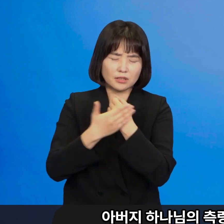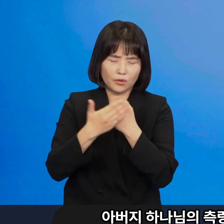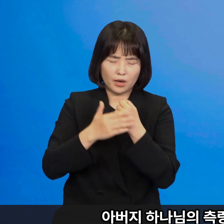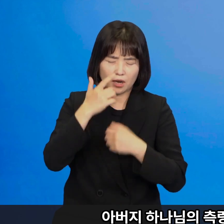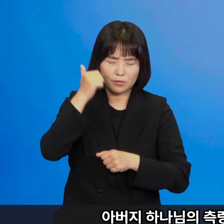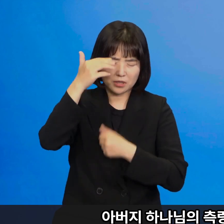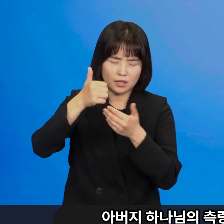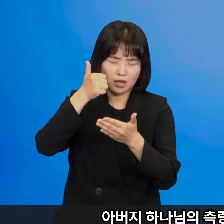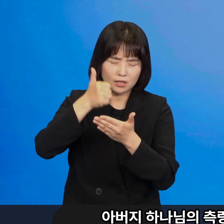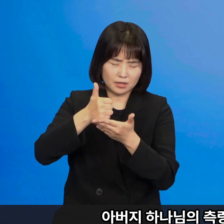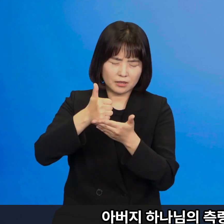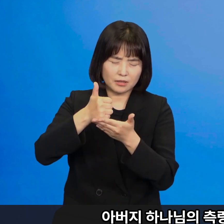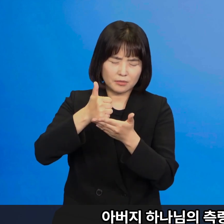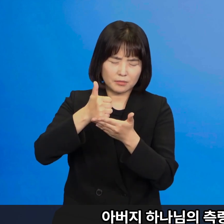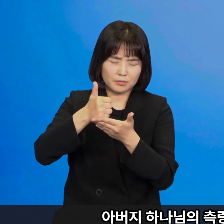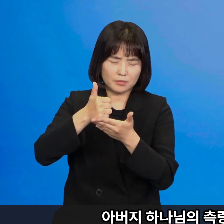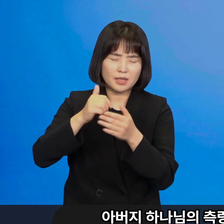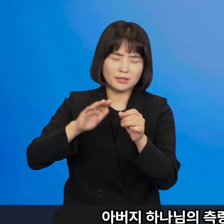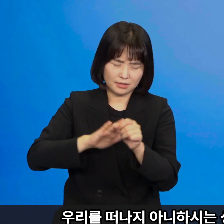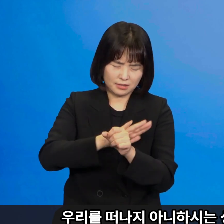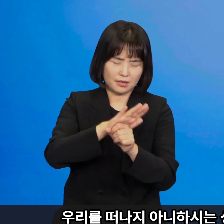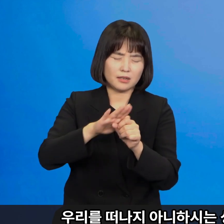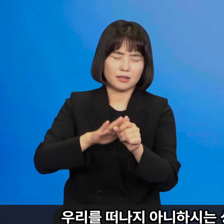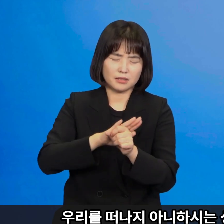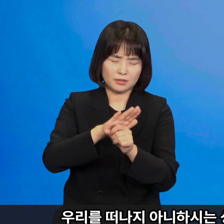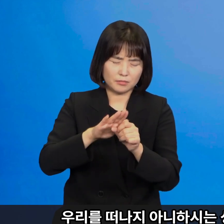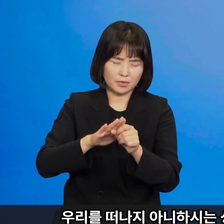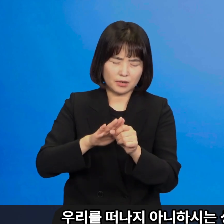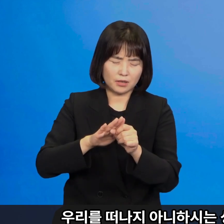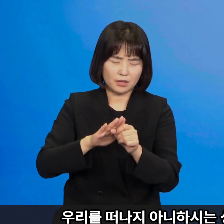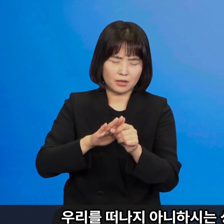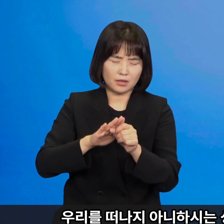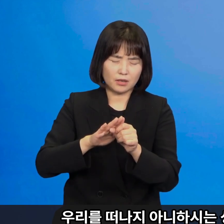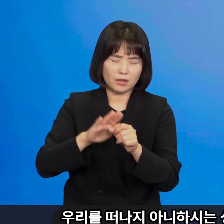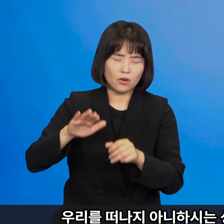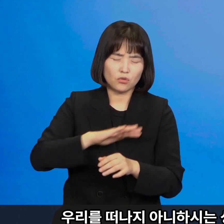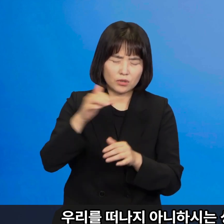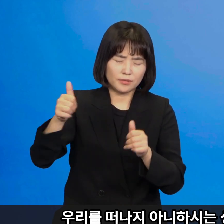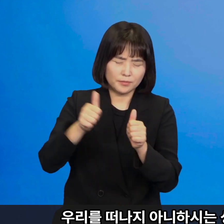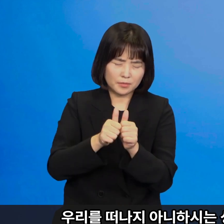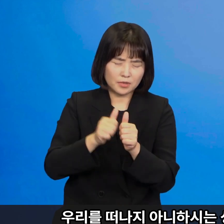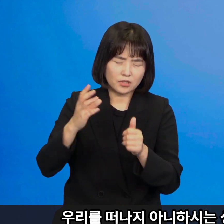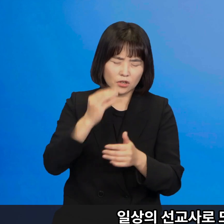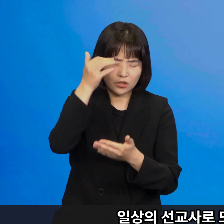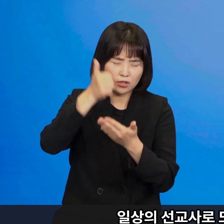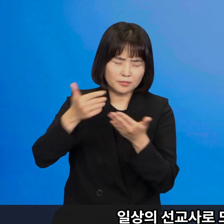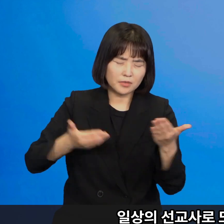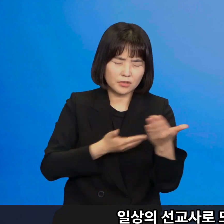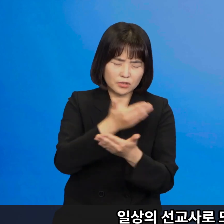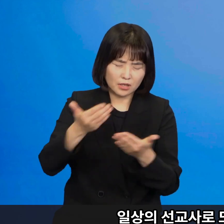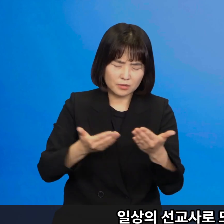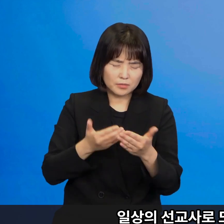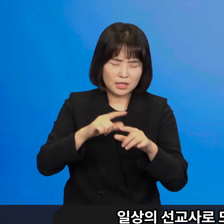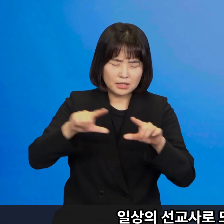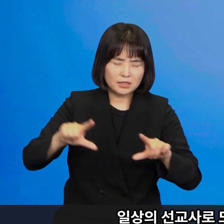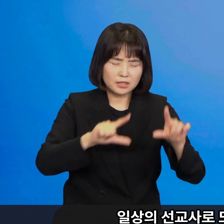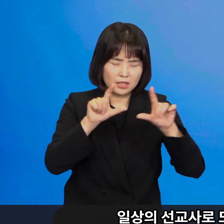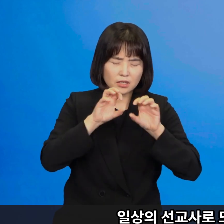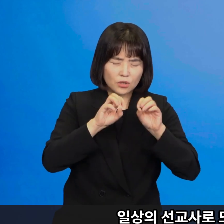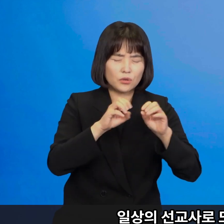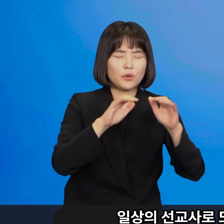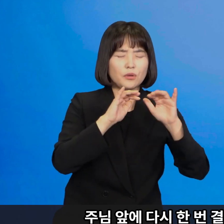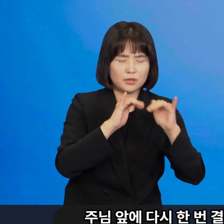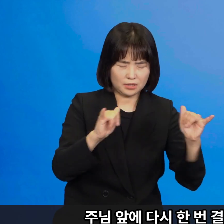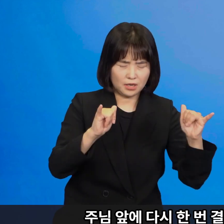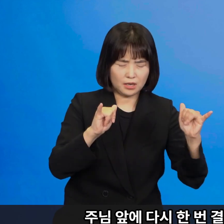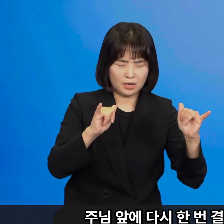하나님의 측량할 수 없는 사랑하심과 우리 떠나지 아니하시는 성령님의 감동 내주하심이 일상의 선교사로 또한 일토의